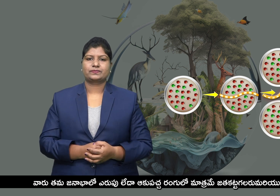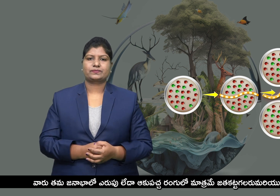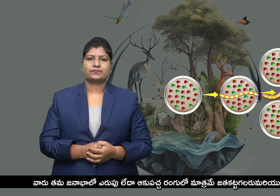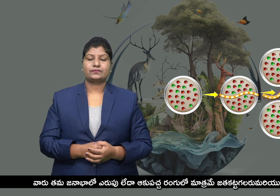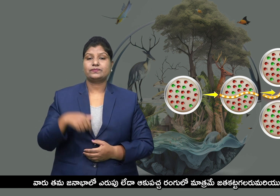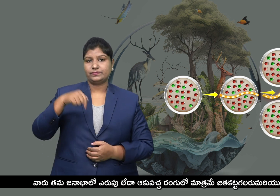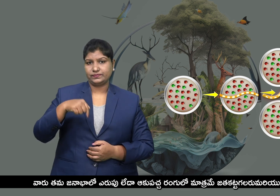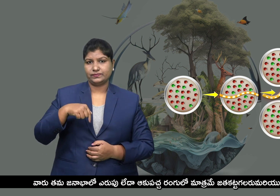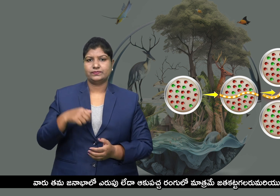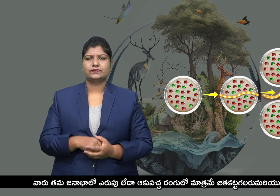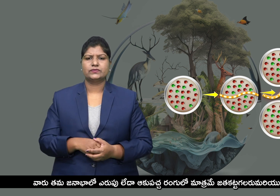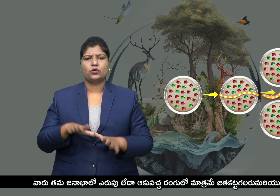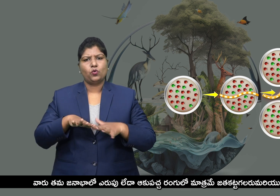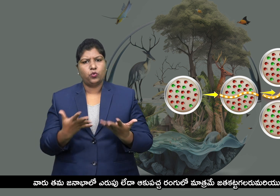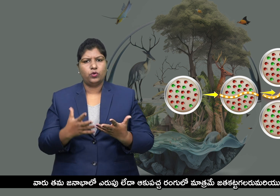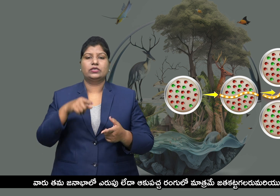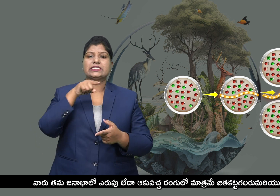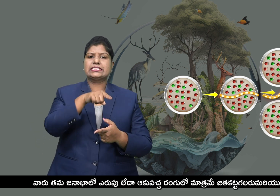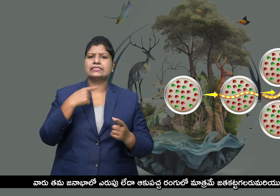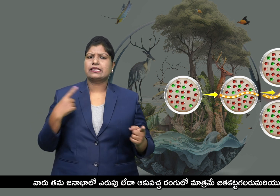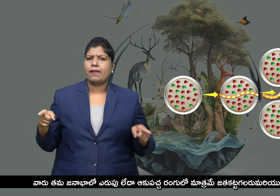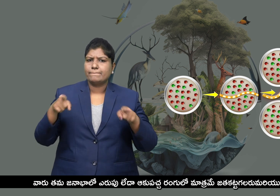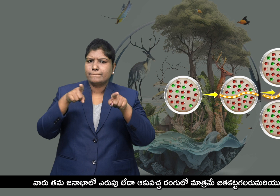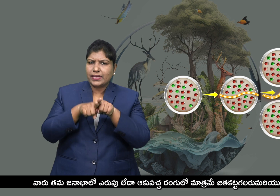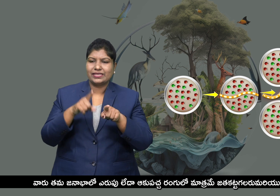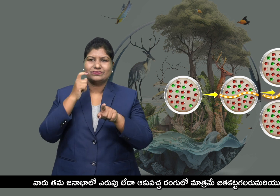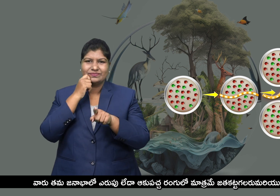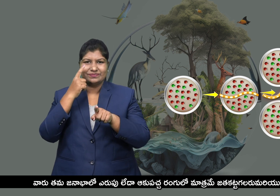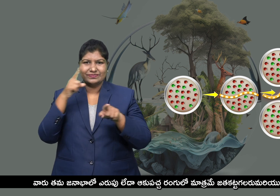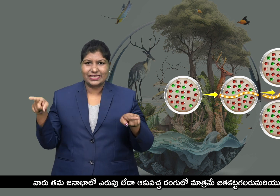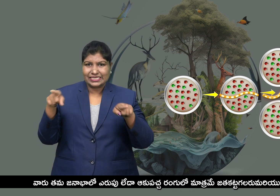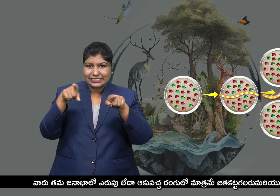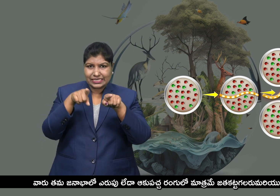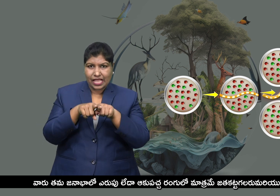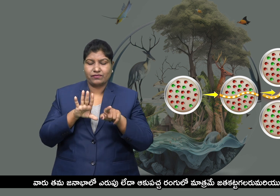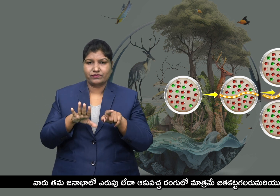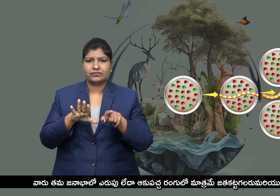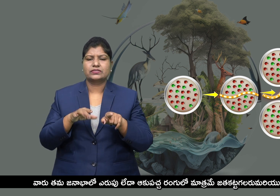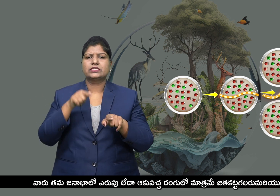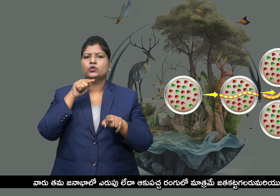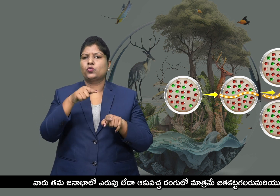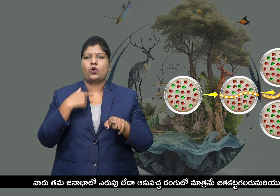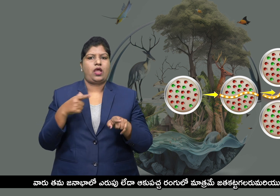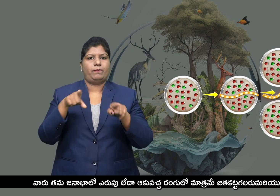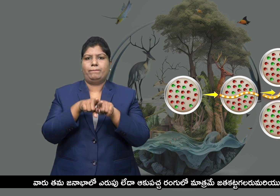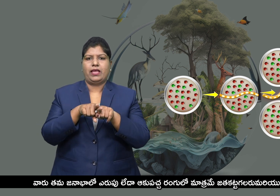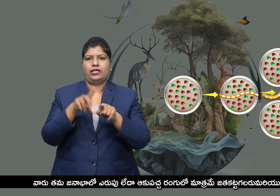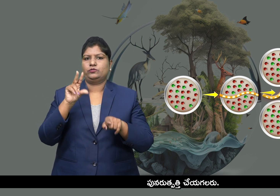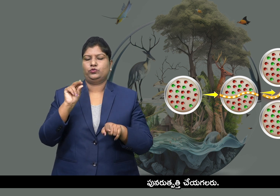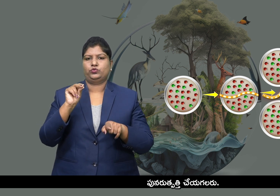వారు తమ జనాభాలో ఎరుపు లేదా ఆకుపచ్చ రంగులో మాత్రమే జతకట్టగలరు మరియు వారి సంతానాన్ని